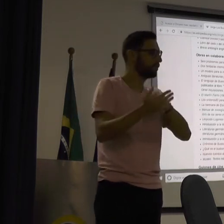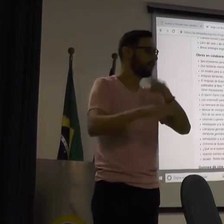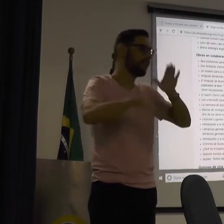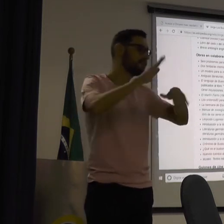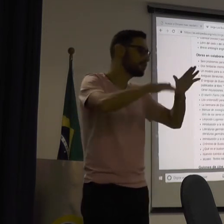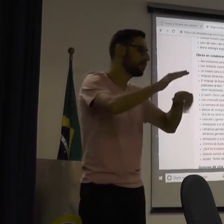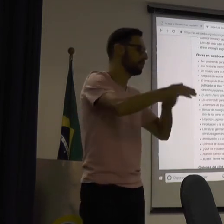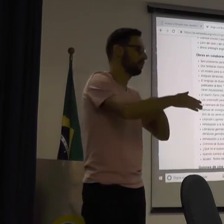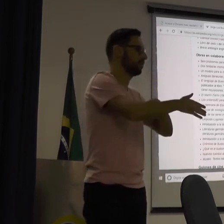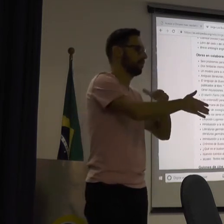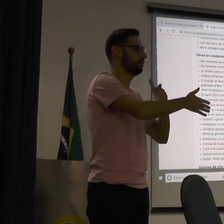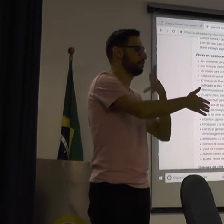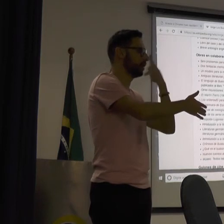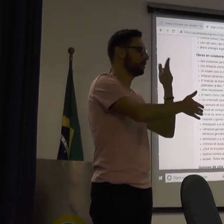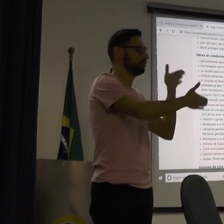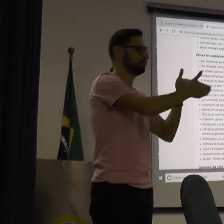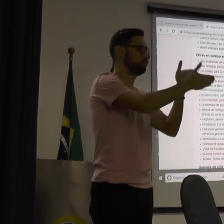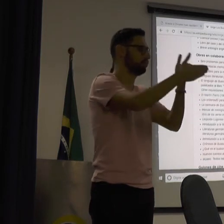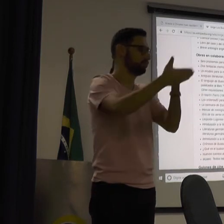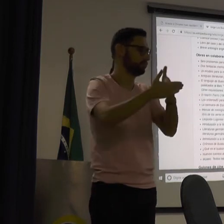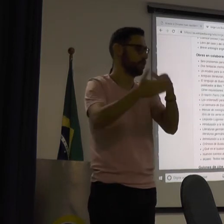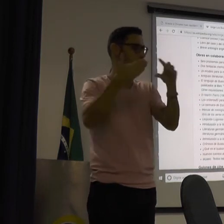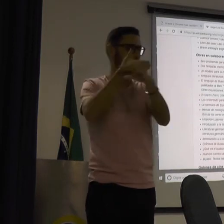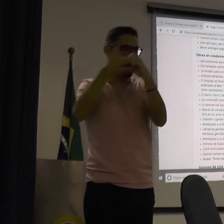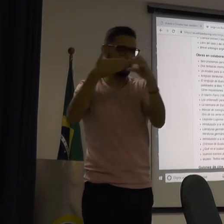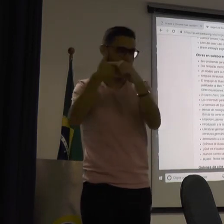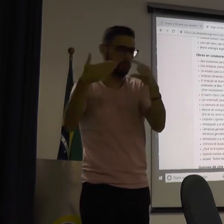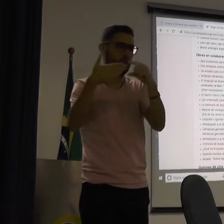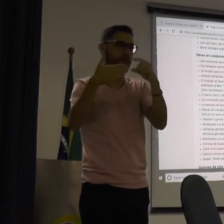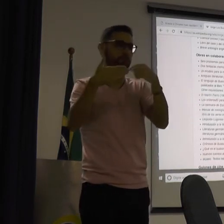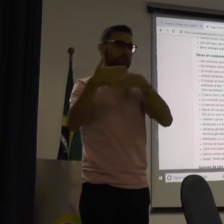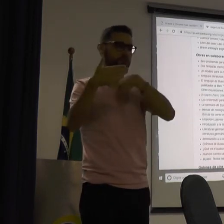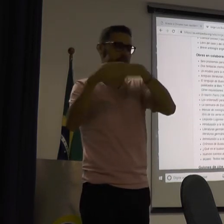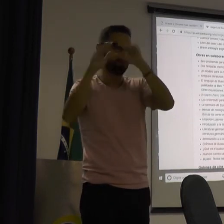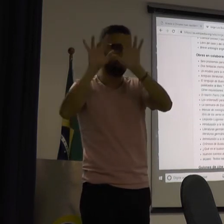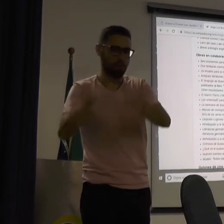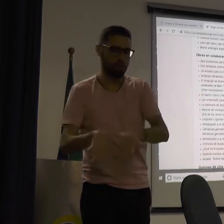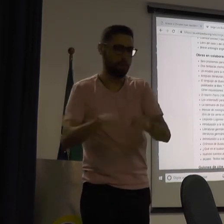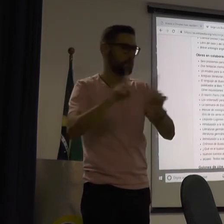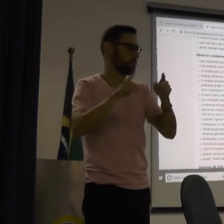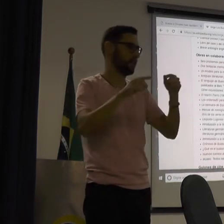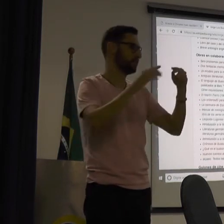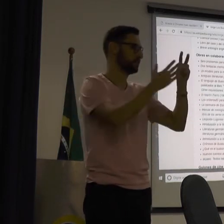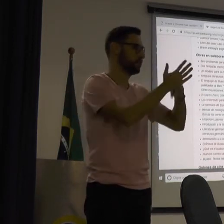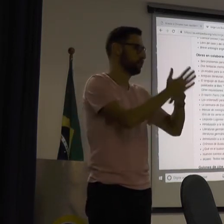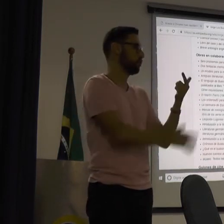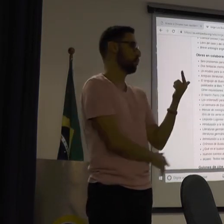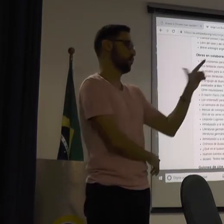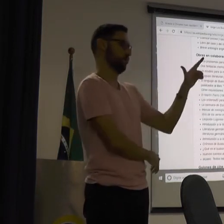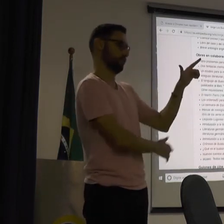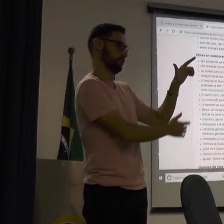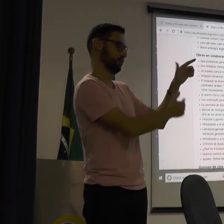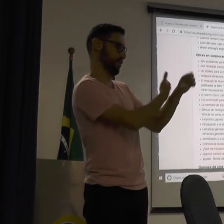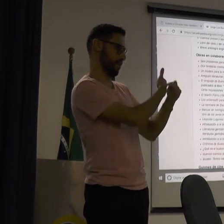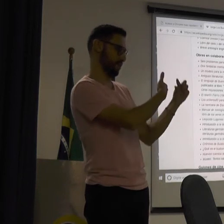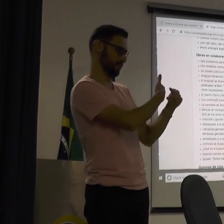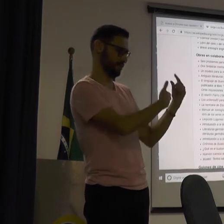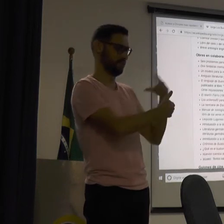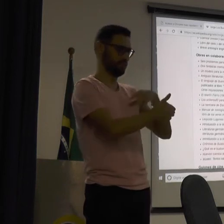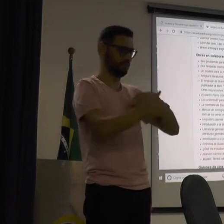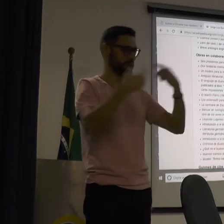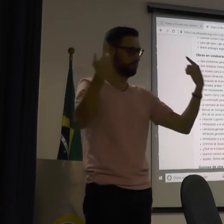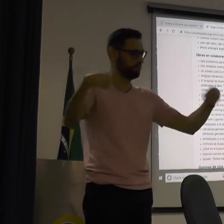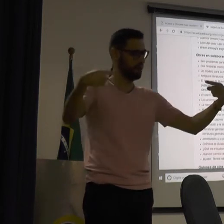Então o que ele fazia é isso. Por outro lado, ele sempre citava escritores brasileiros em